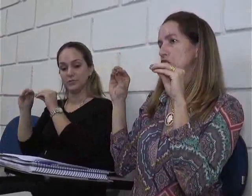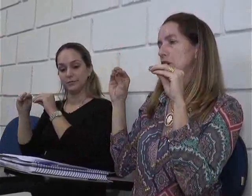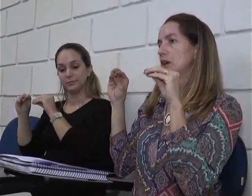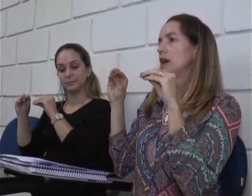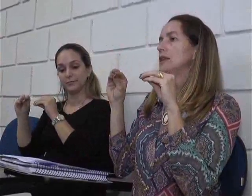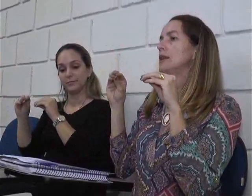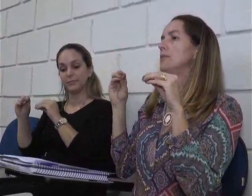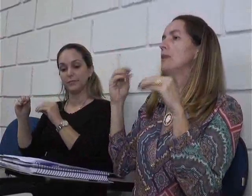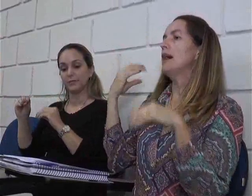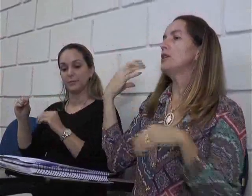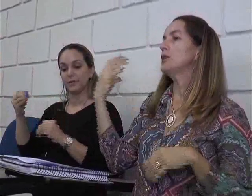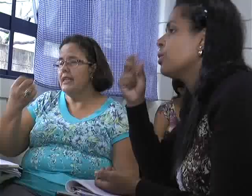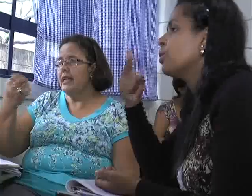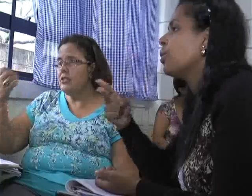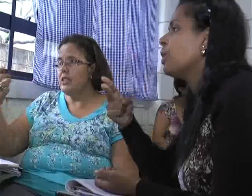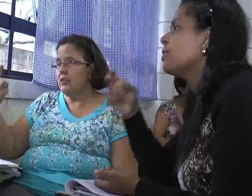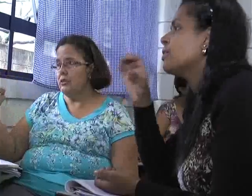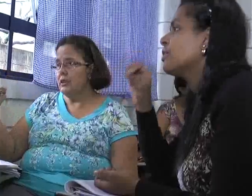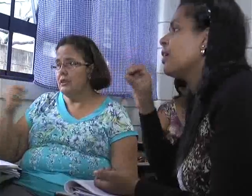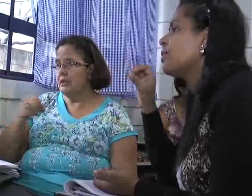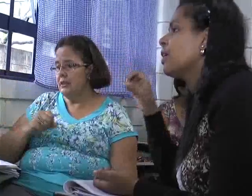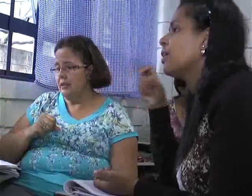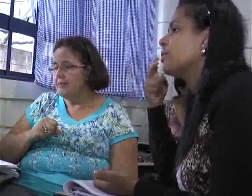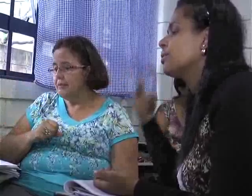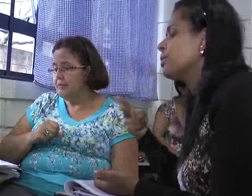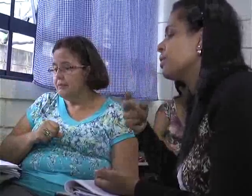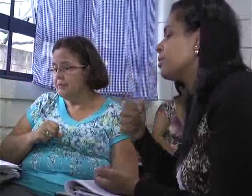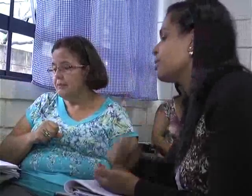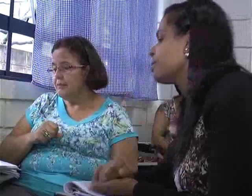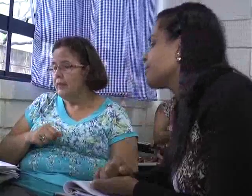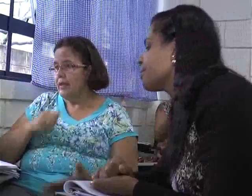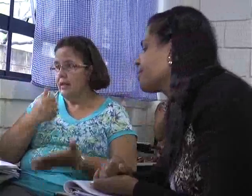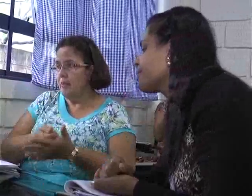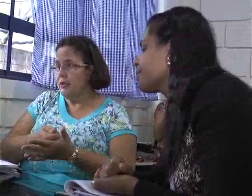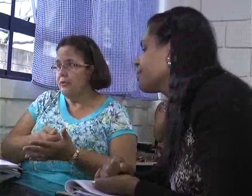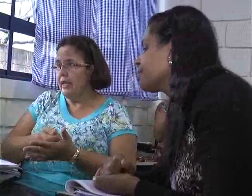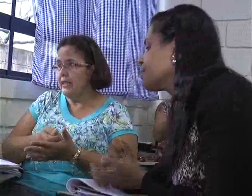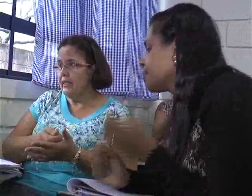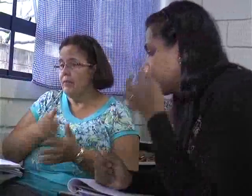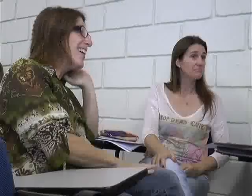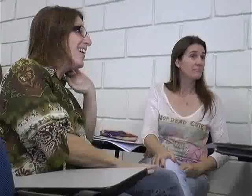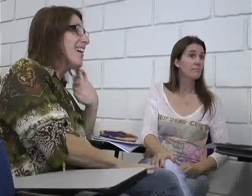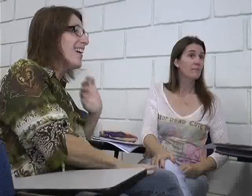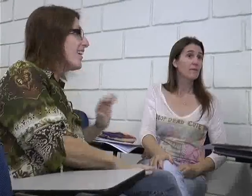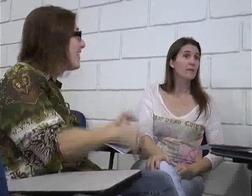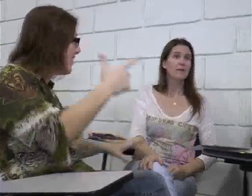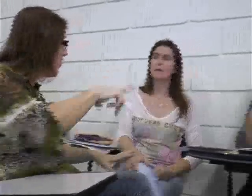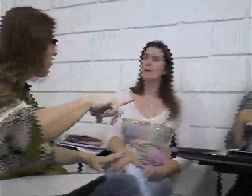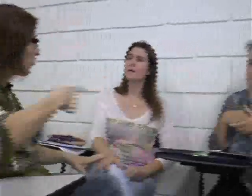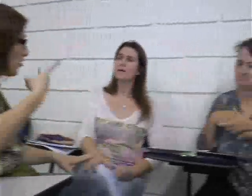forma de comunicação entre pessoas surdas ou com problemas auditivos. Muitas delas são